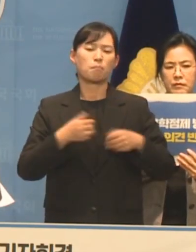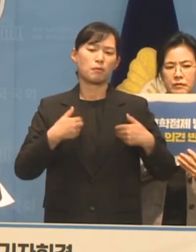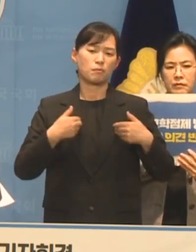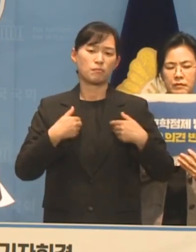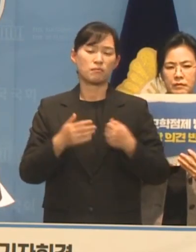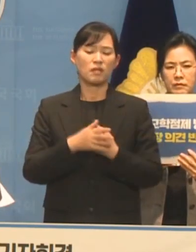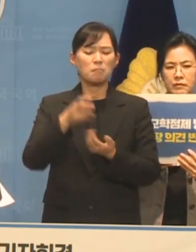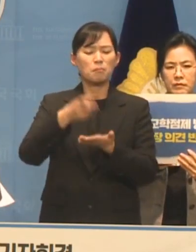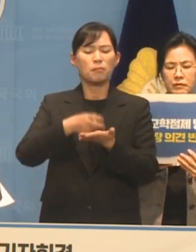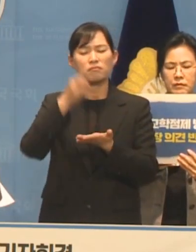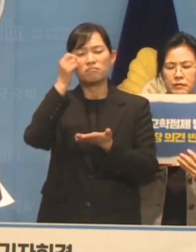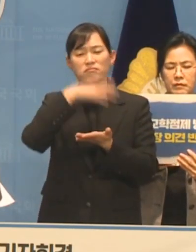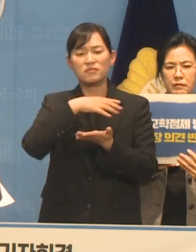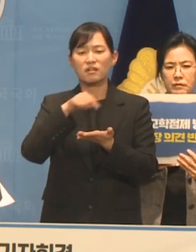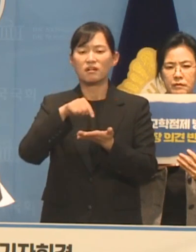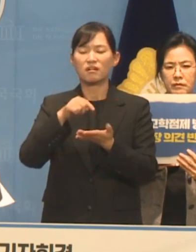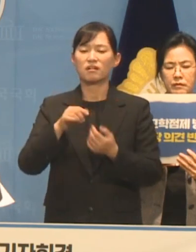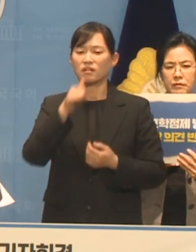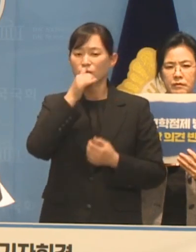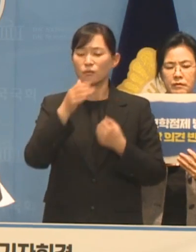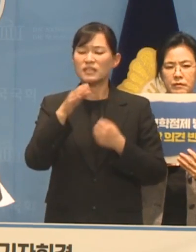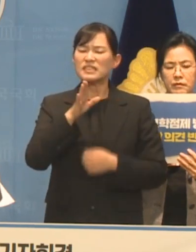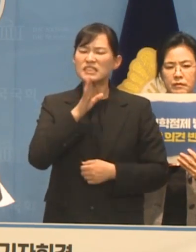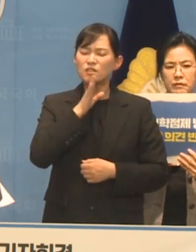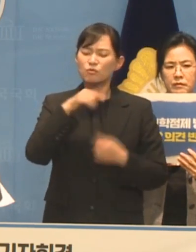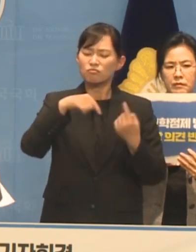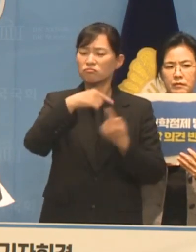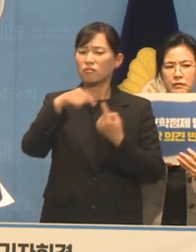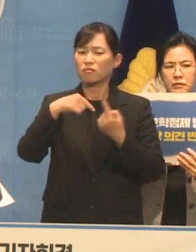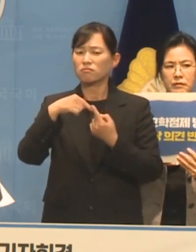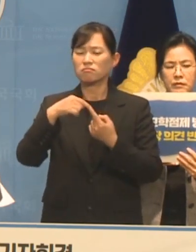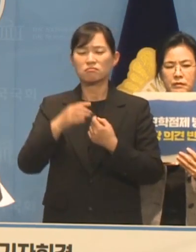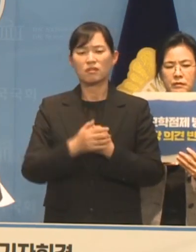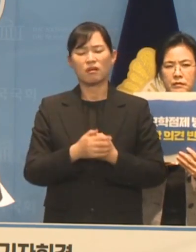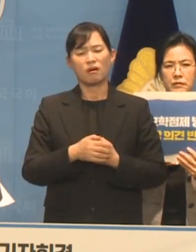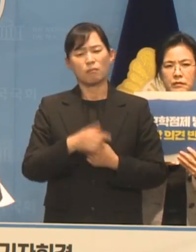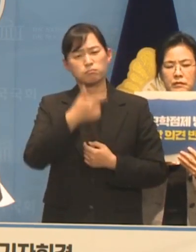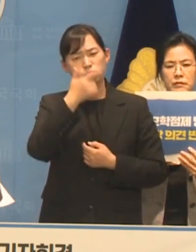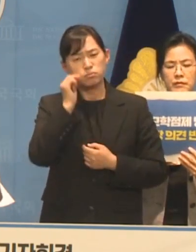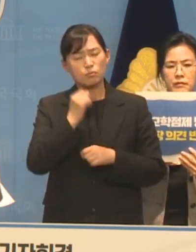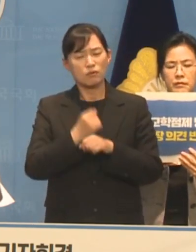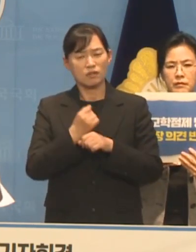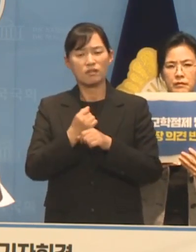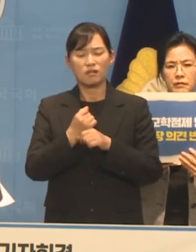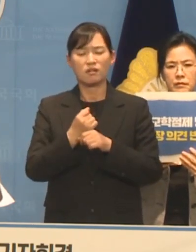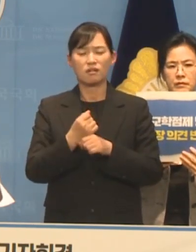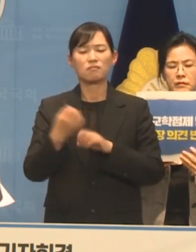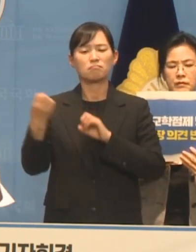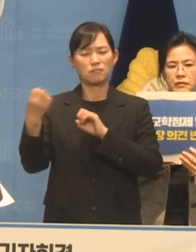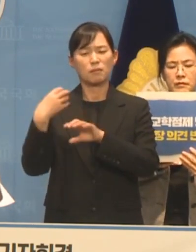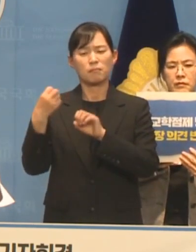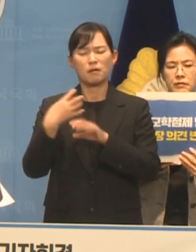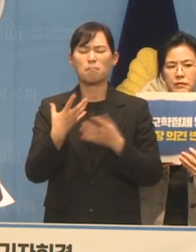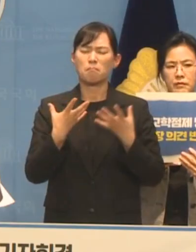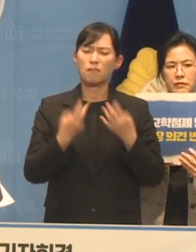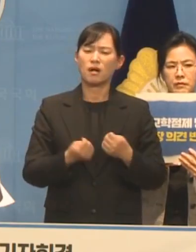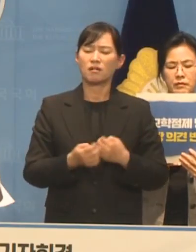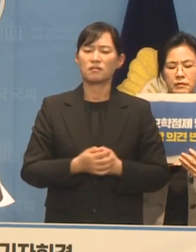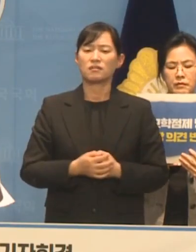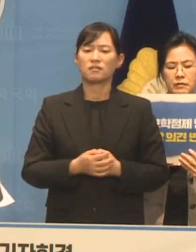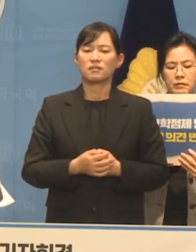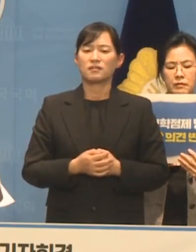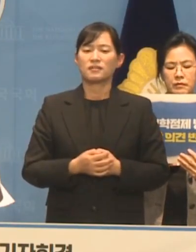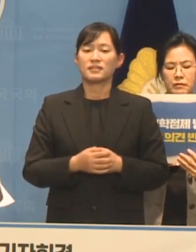제도가 형식적으로만 작동되고 있으며 실질적인 운영 기반은 매우 미흡하다는 자유응답이 다수였음을